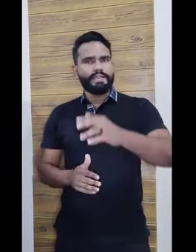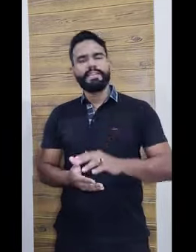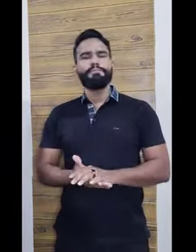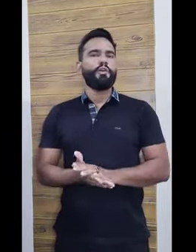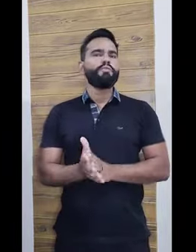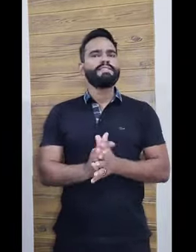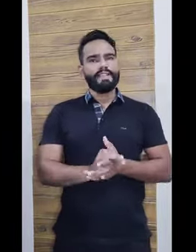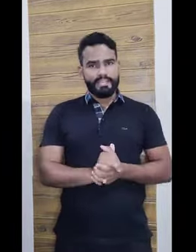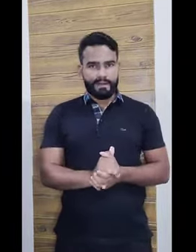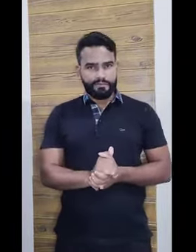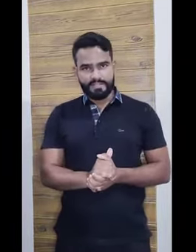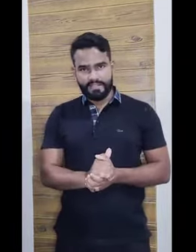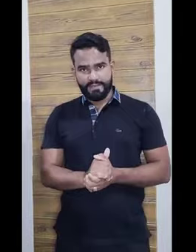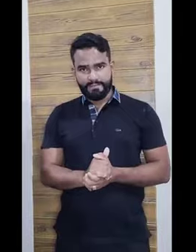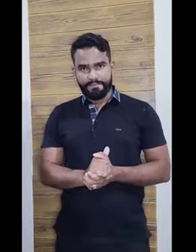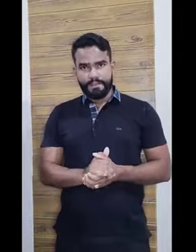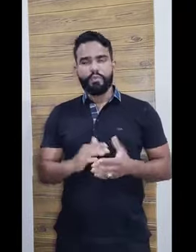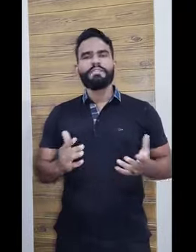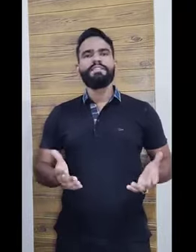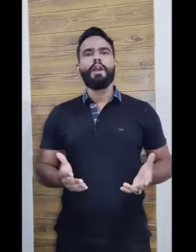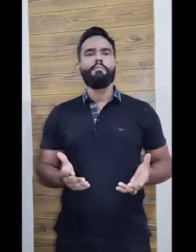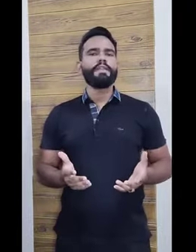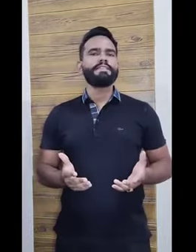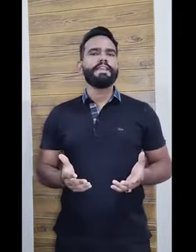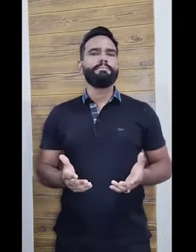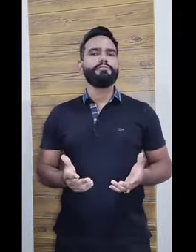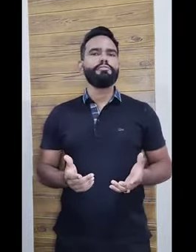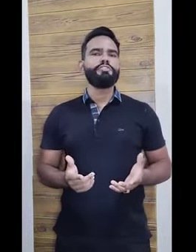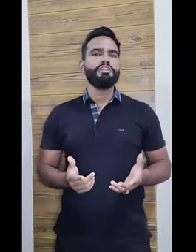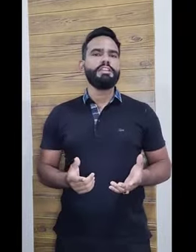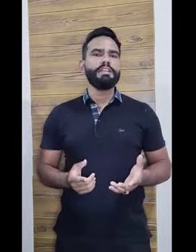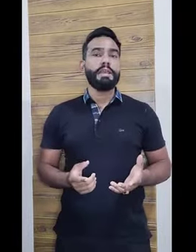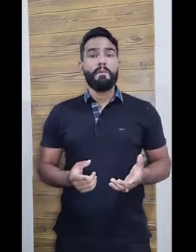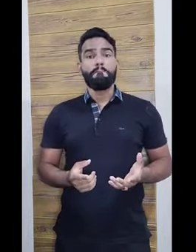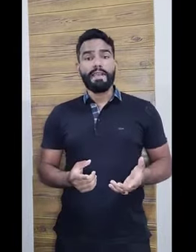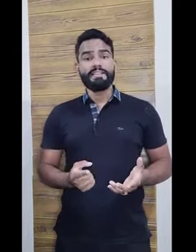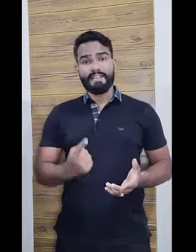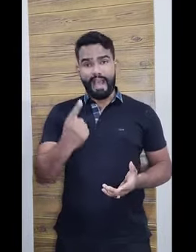exemplo de alguns sinais para você. O sinal, por exemplo, de pensar.